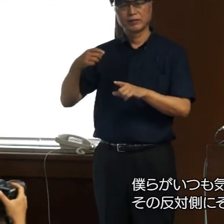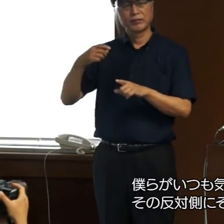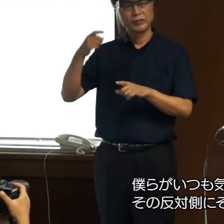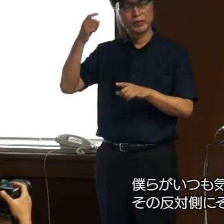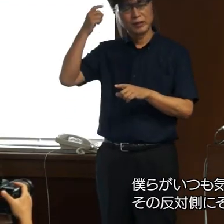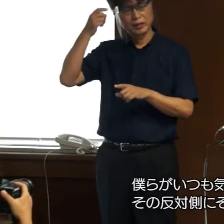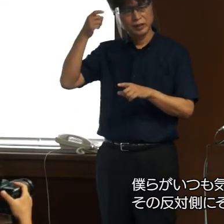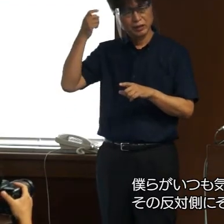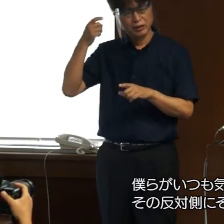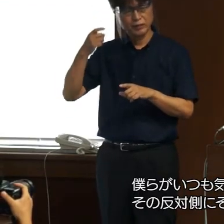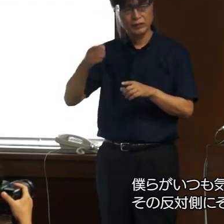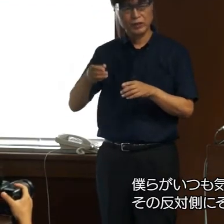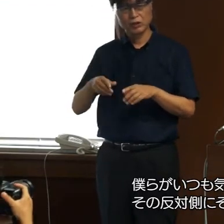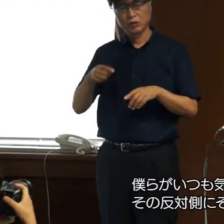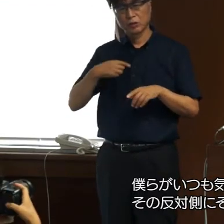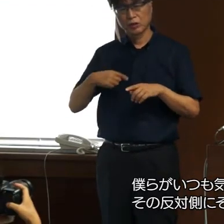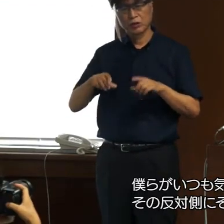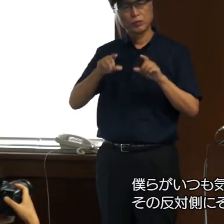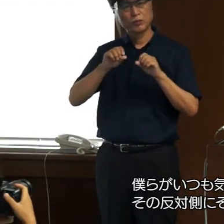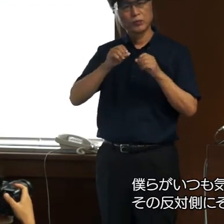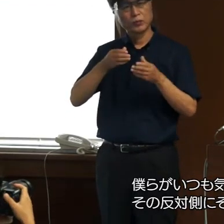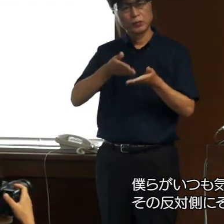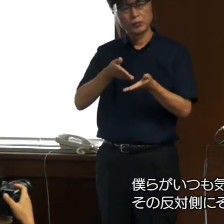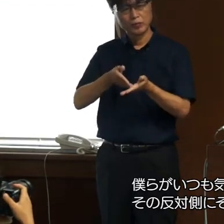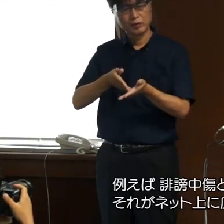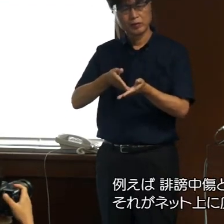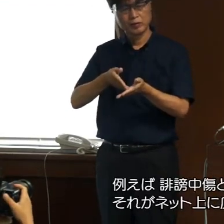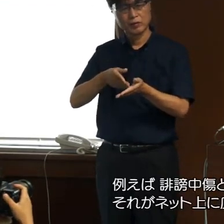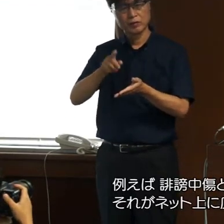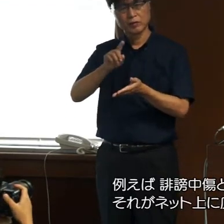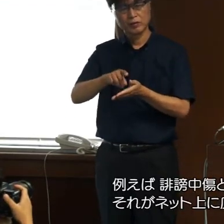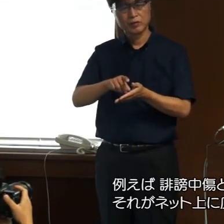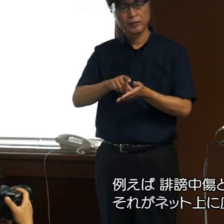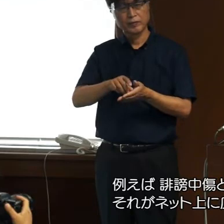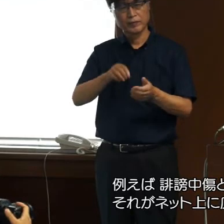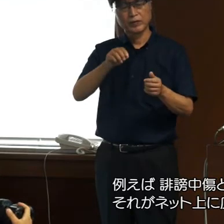反対側に、それを出すことによって、やっぱり誹